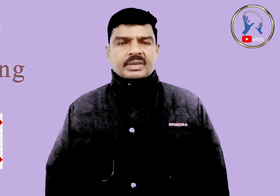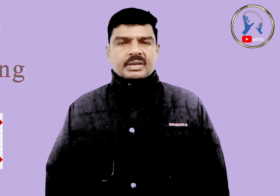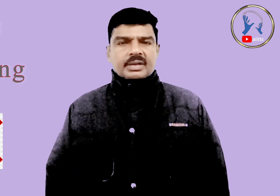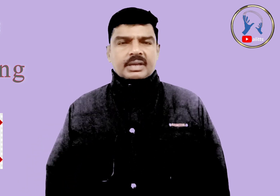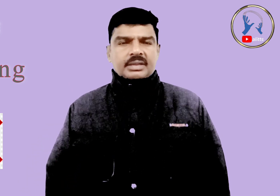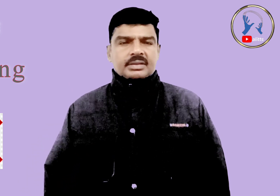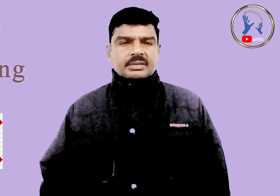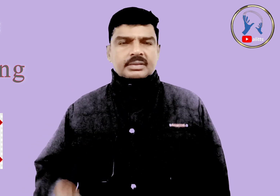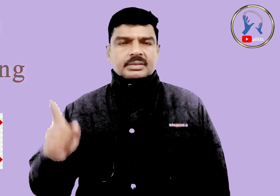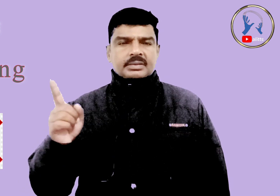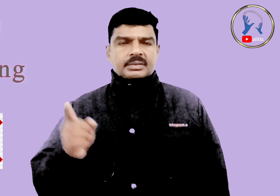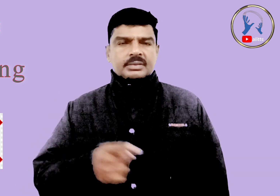गलत।